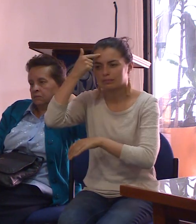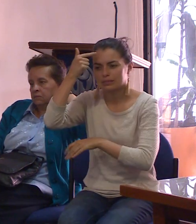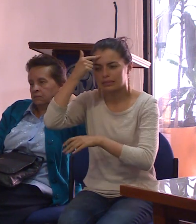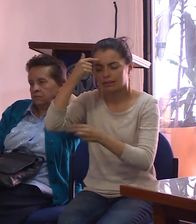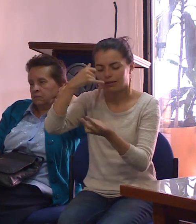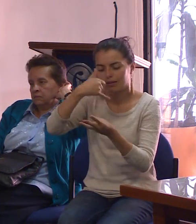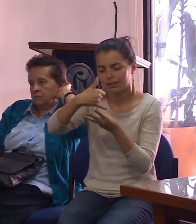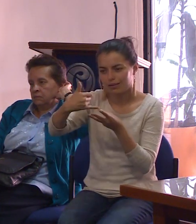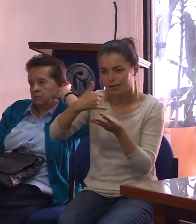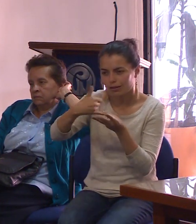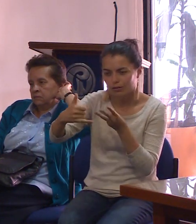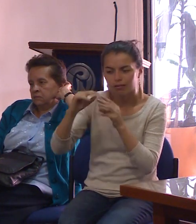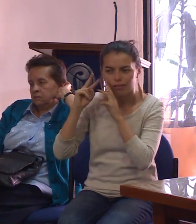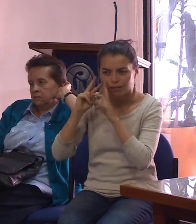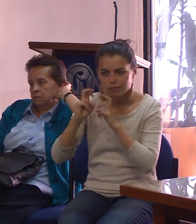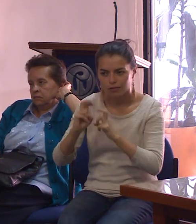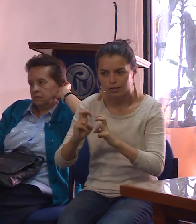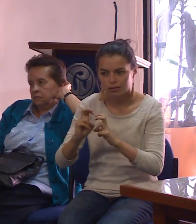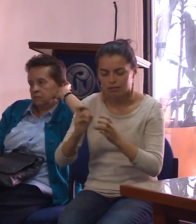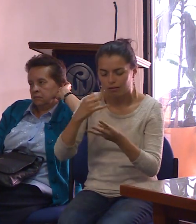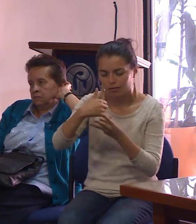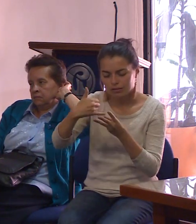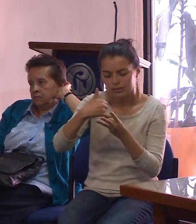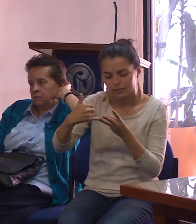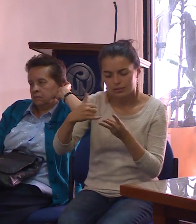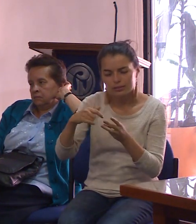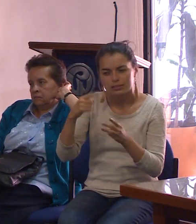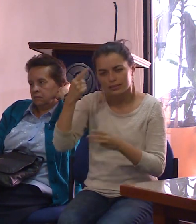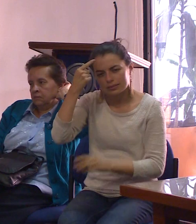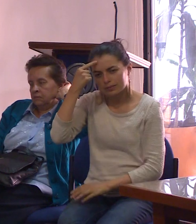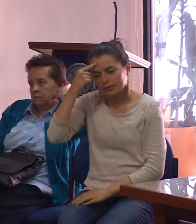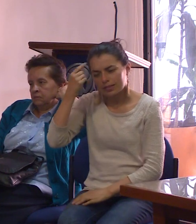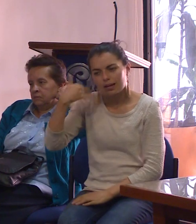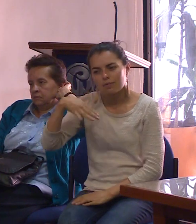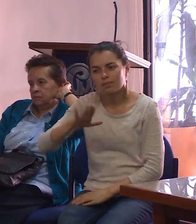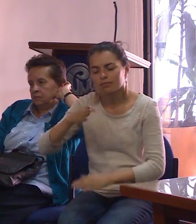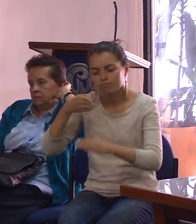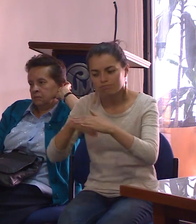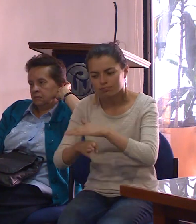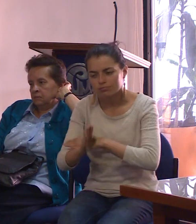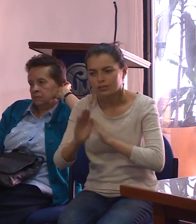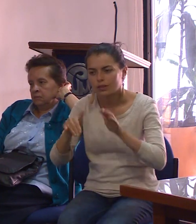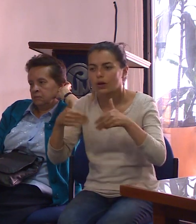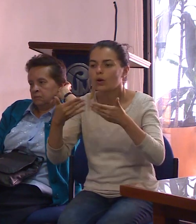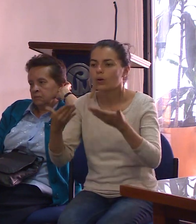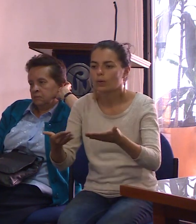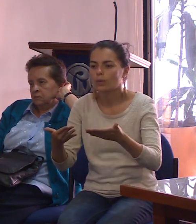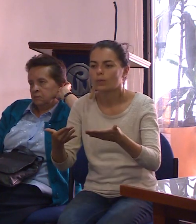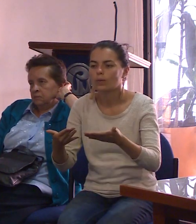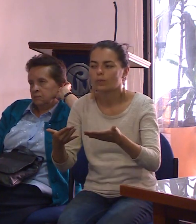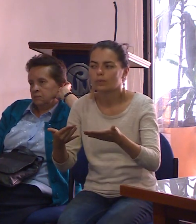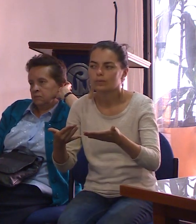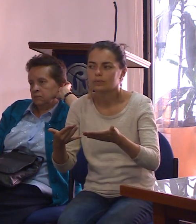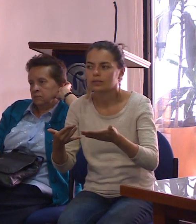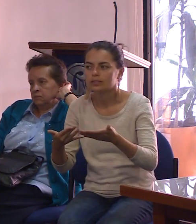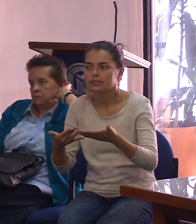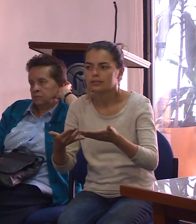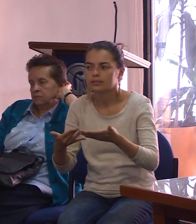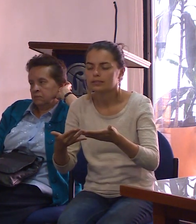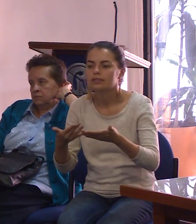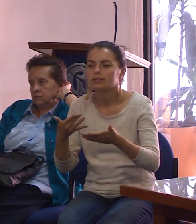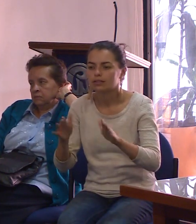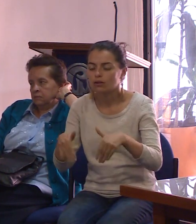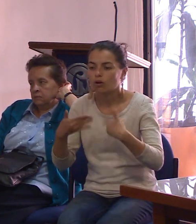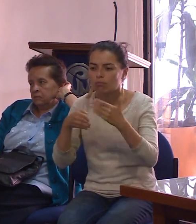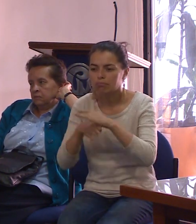líneas de investigación que tenemos en el grupo, y es el abordaje mismo que tienen estas